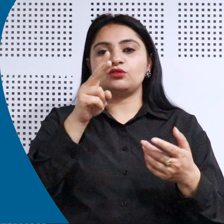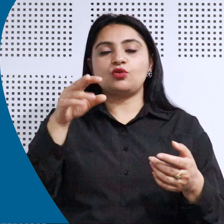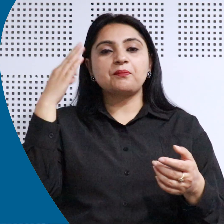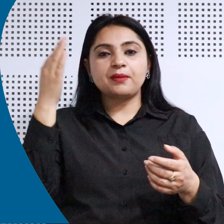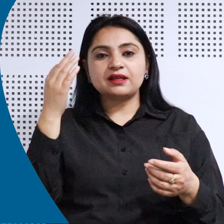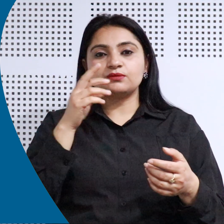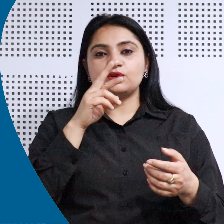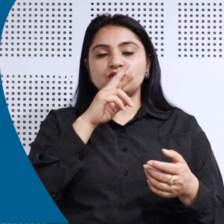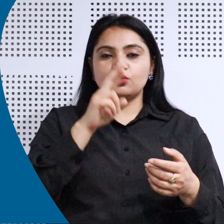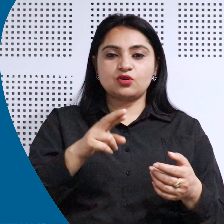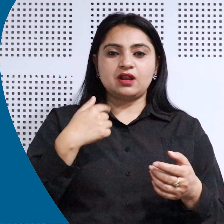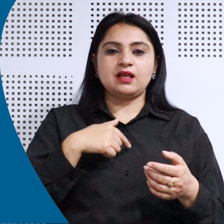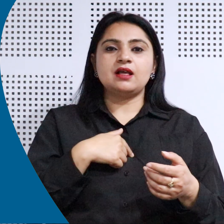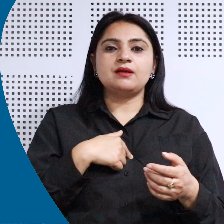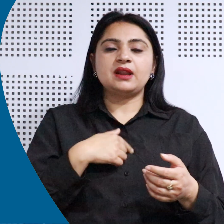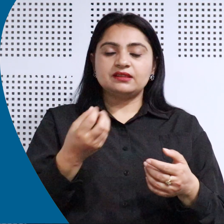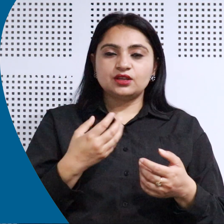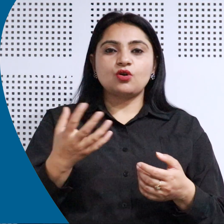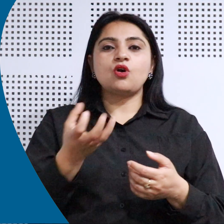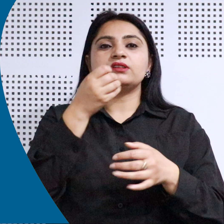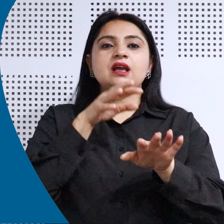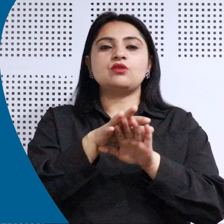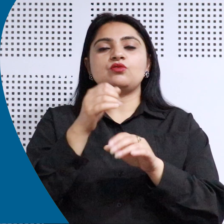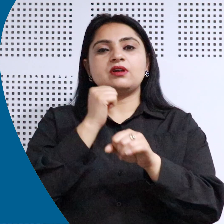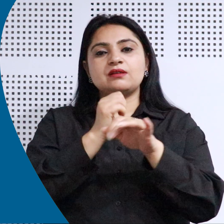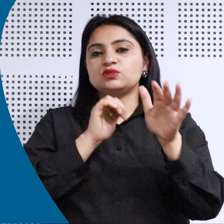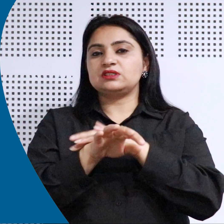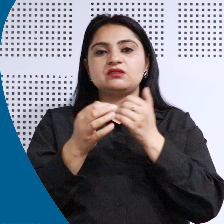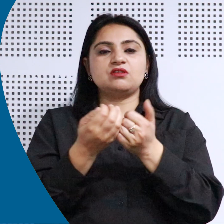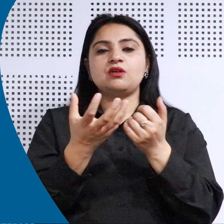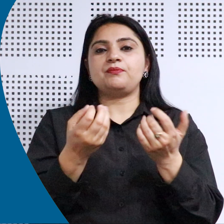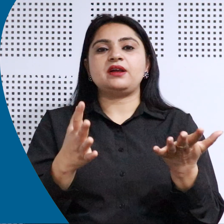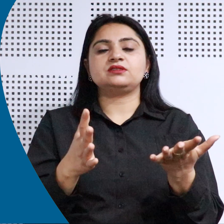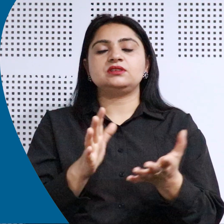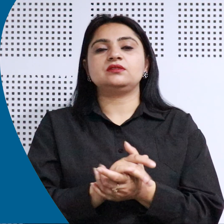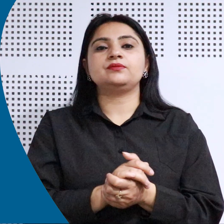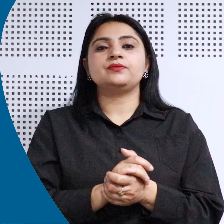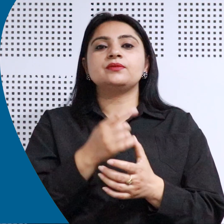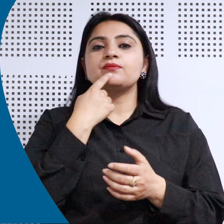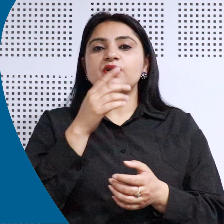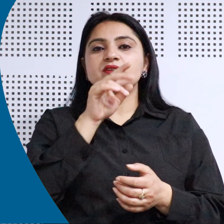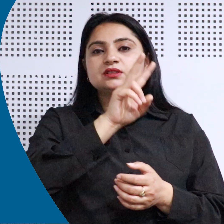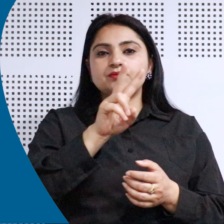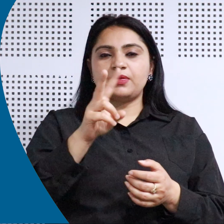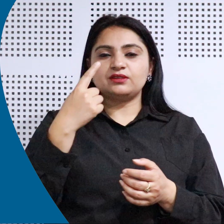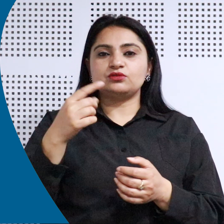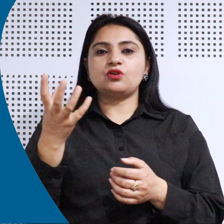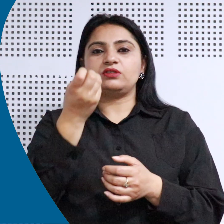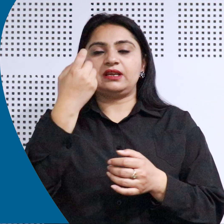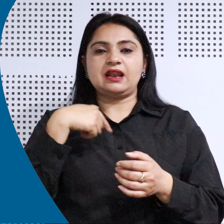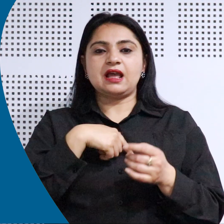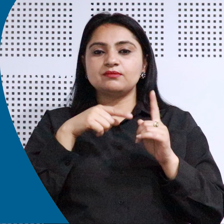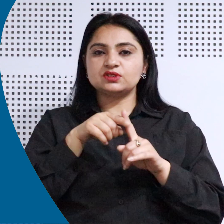बढ्न र हामीलाई एकल दिएका अधिकारहरूको हामीले कार्यान्वयन गर्न पाएका छैनौँ। भनिएको छ 22वटा एकल अधिकारहरू हामीसित